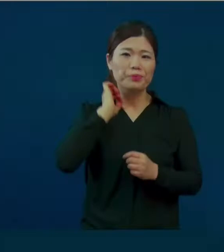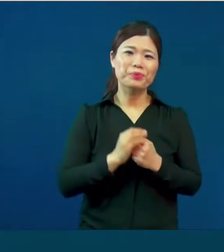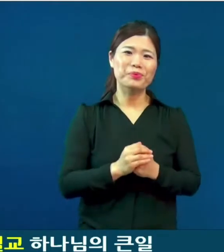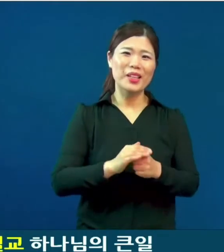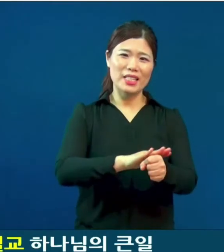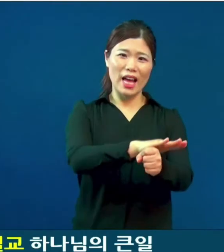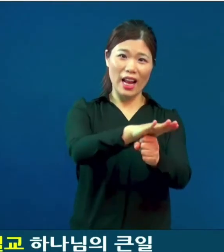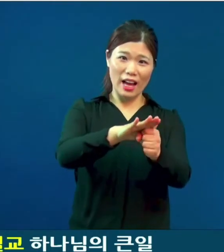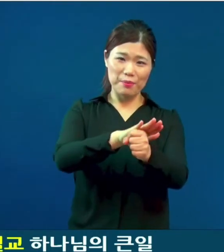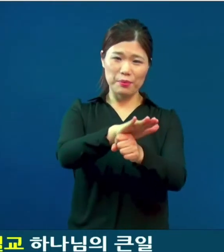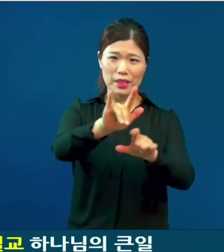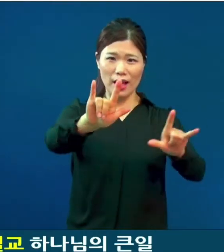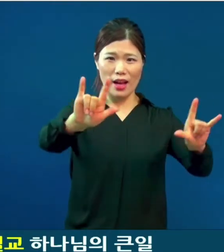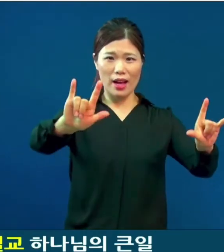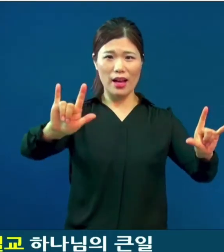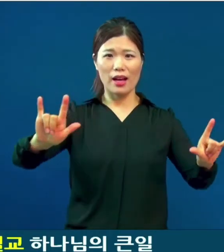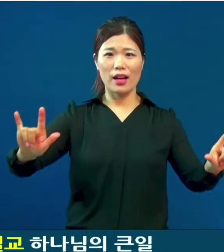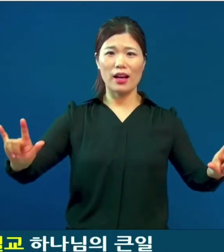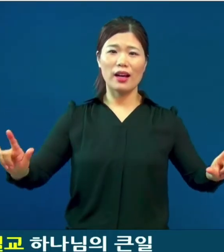사랑합니다.